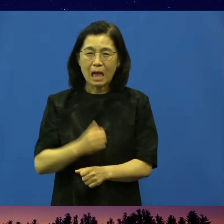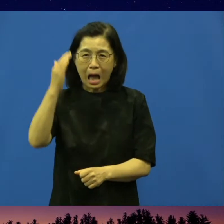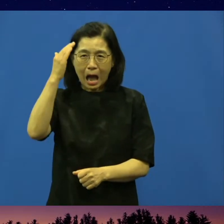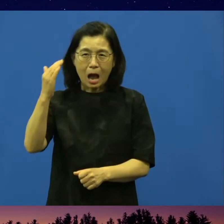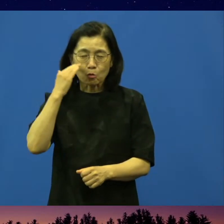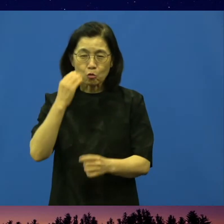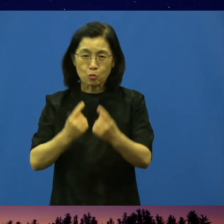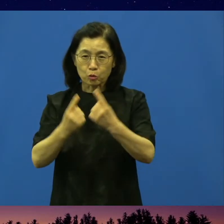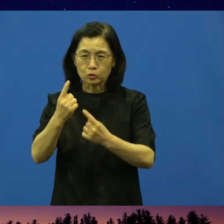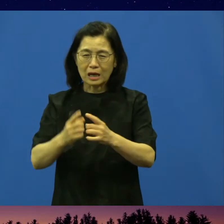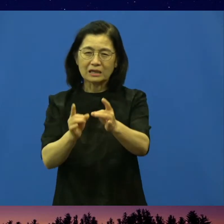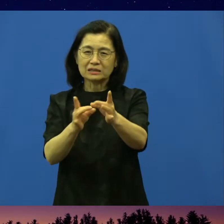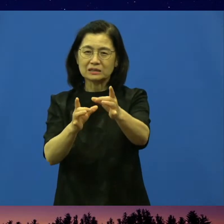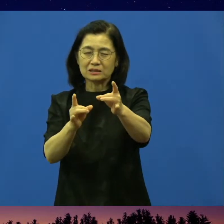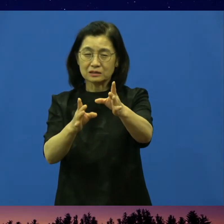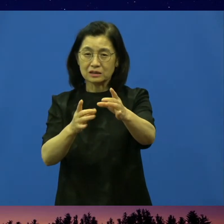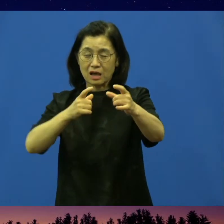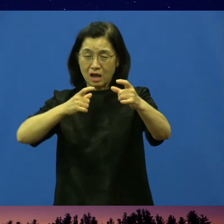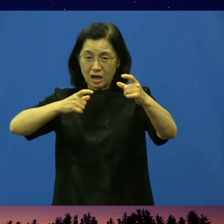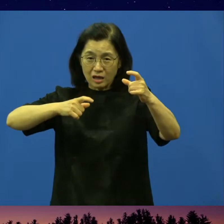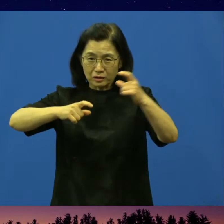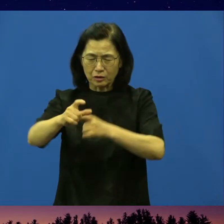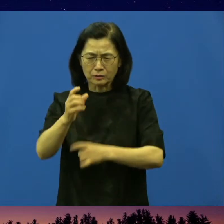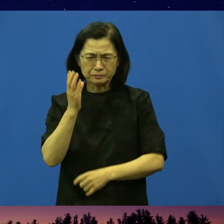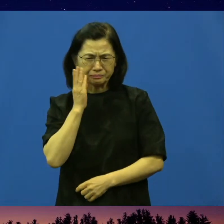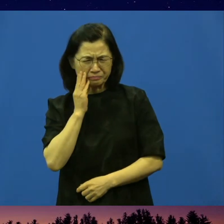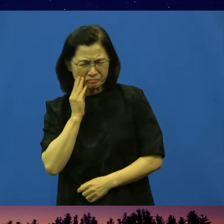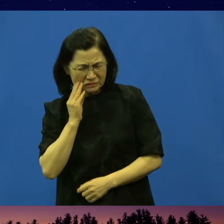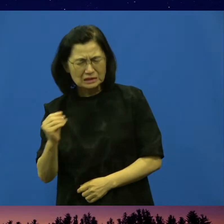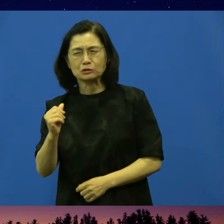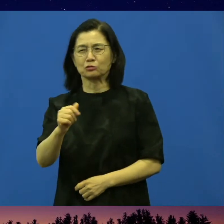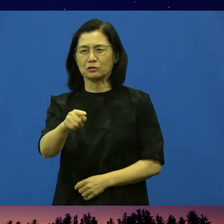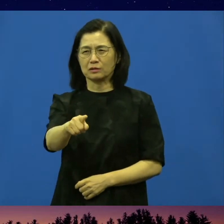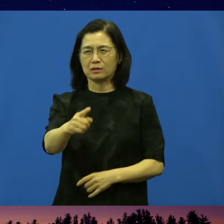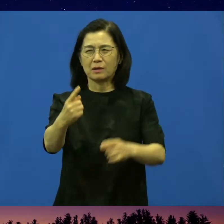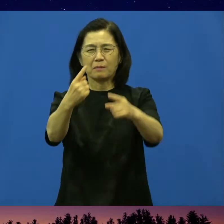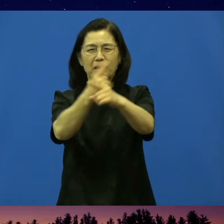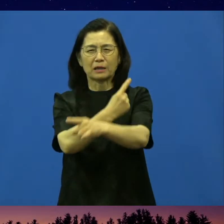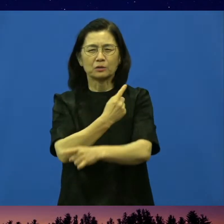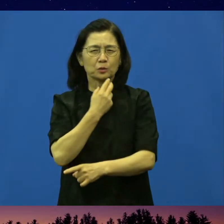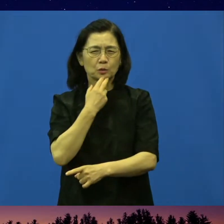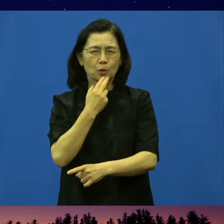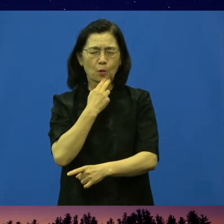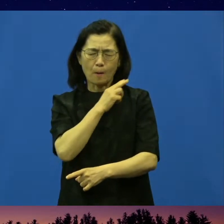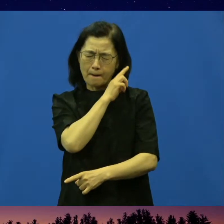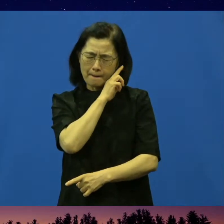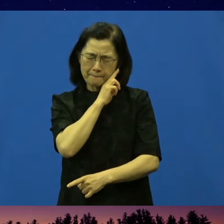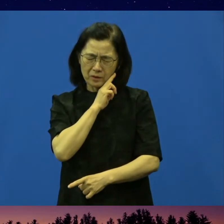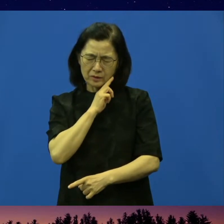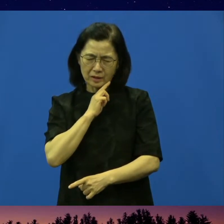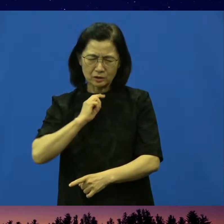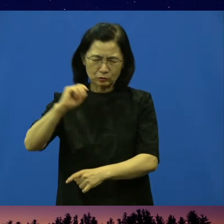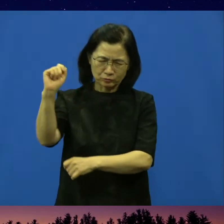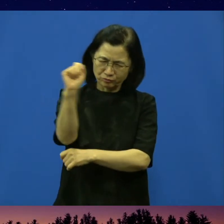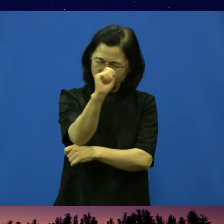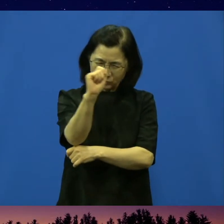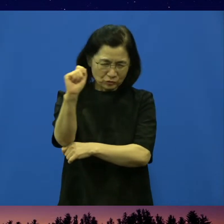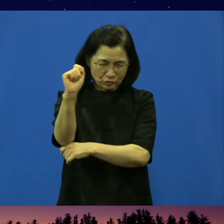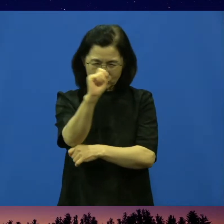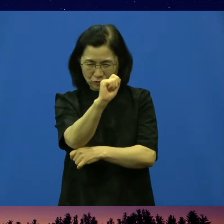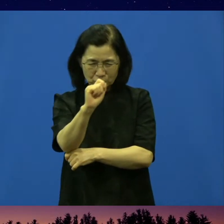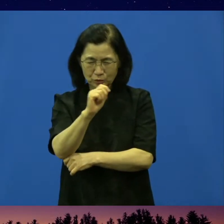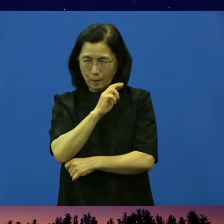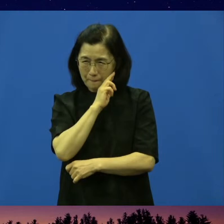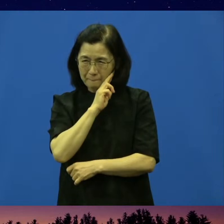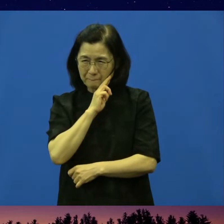길이 오던데 거기 가면 다 뭐 뻔해요. 뭐 바뀌지도 않고 그러니까 편안하고 제2의 고향 같은 느낌이